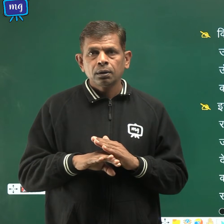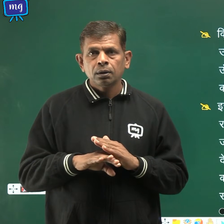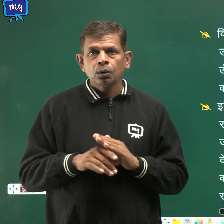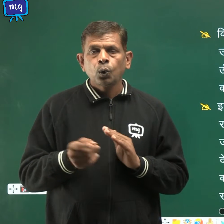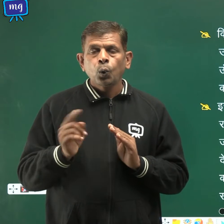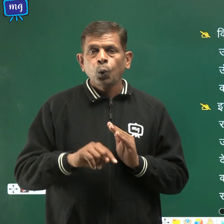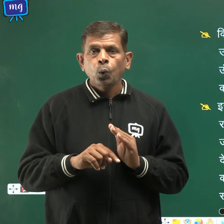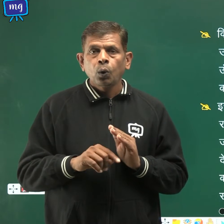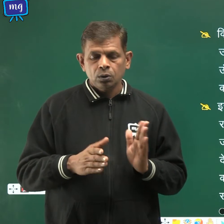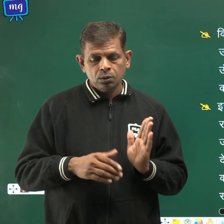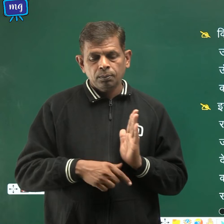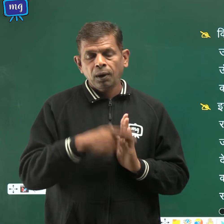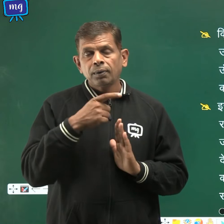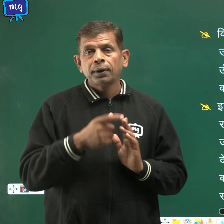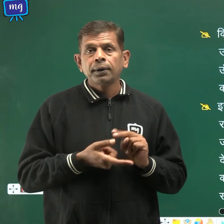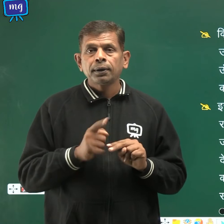उस भवन की